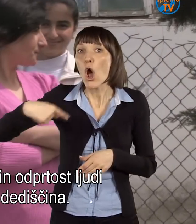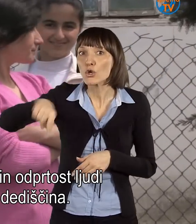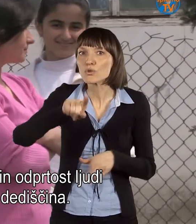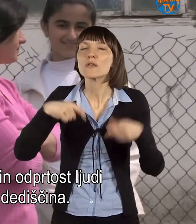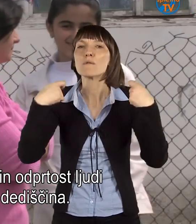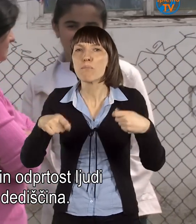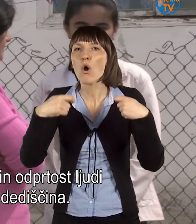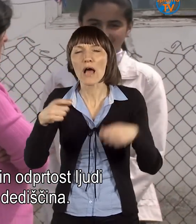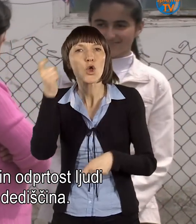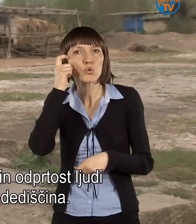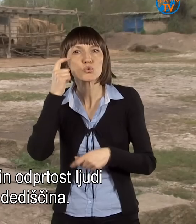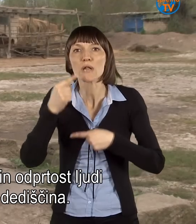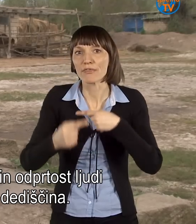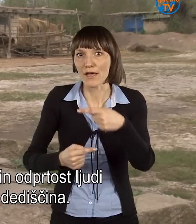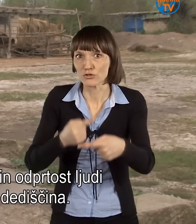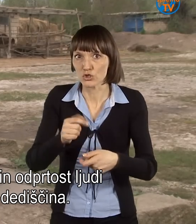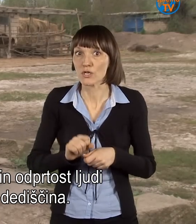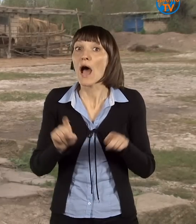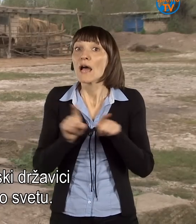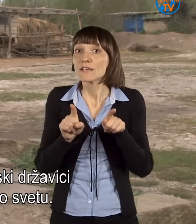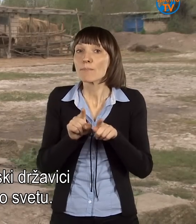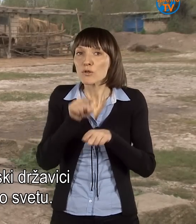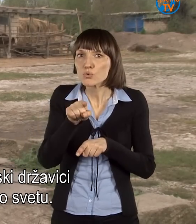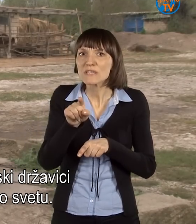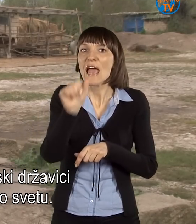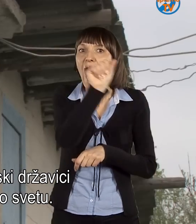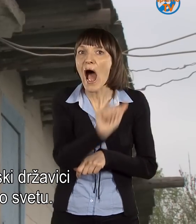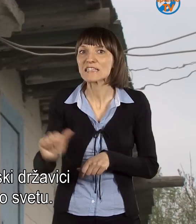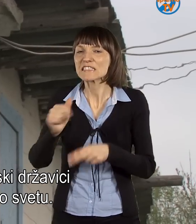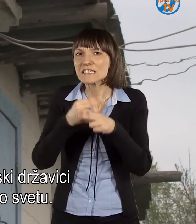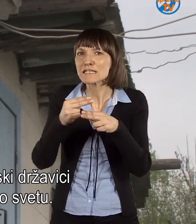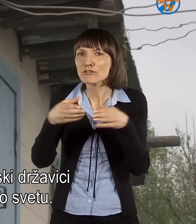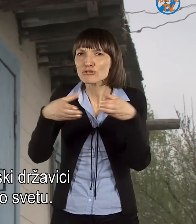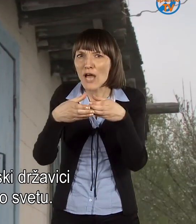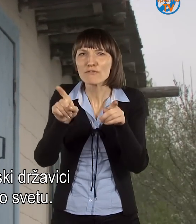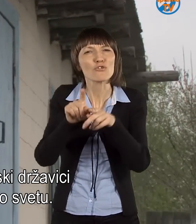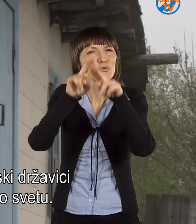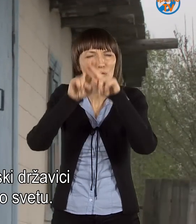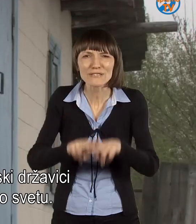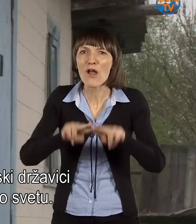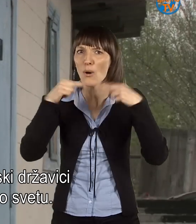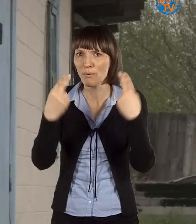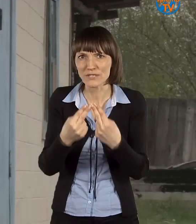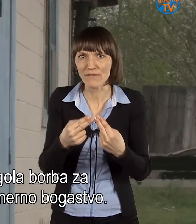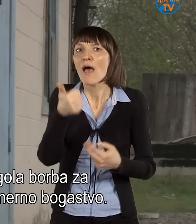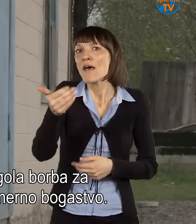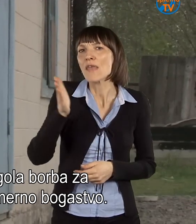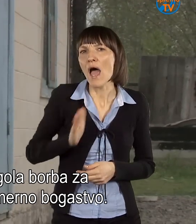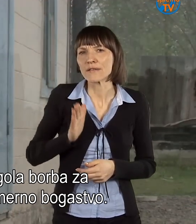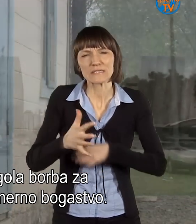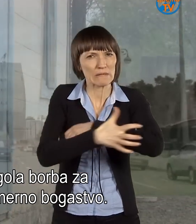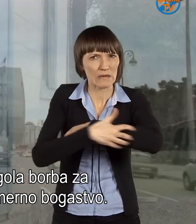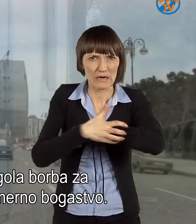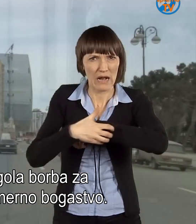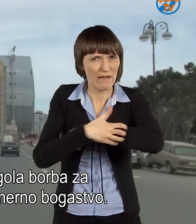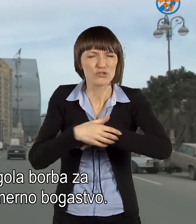ter bogata kulturna dediščina. Je pa tudi v tej azijski državici, tako kot drugje po svetu. Na eni strani